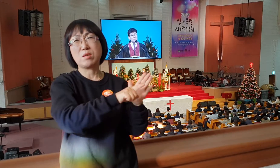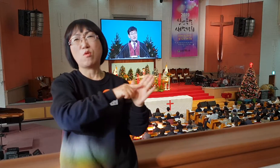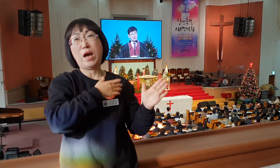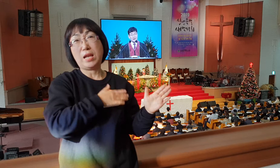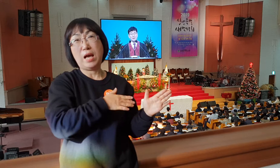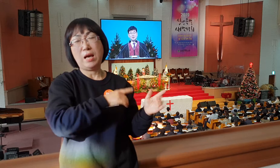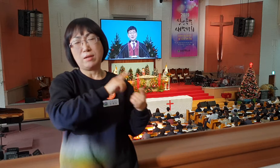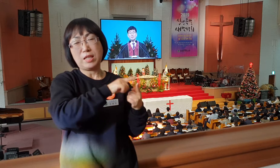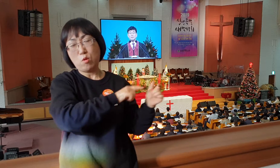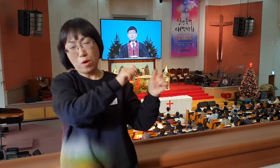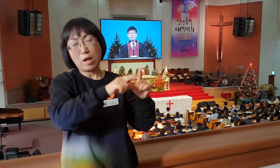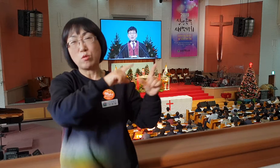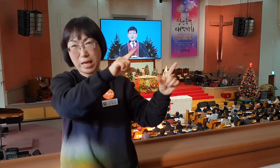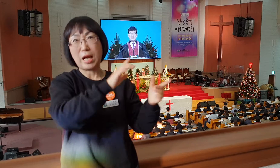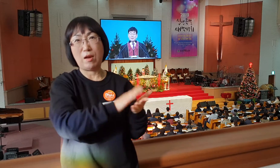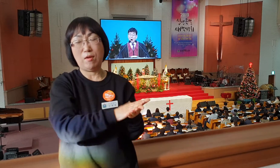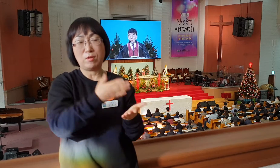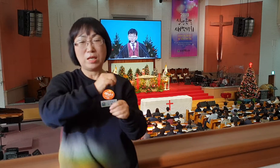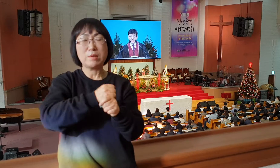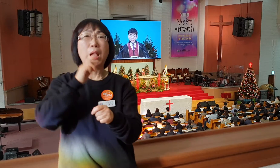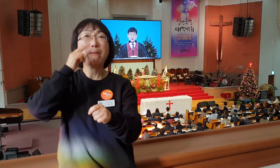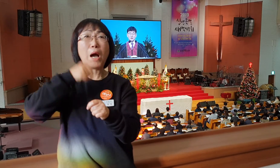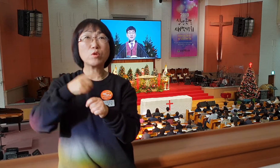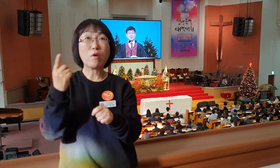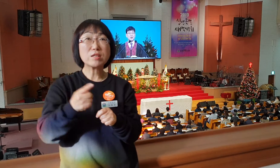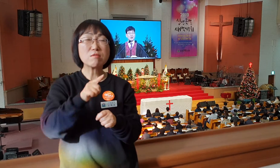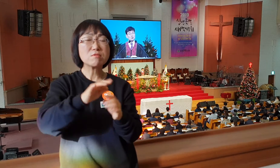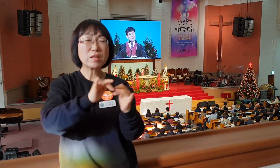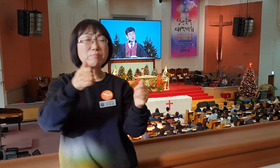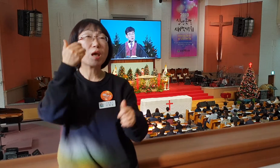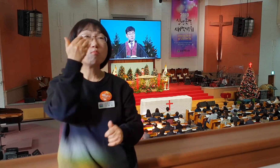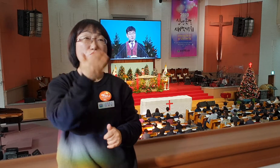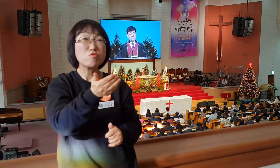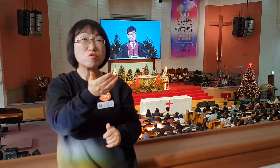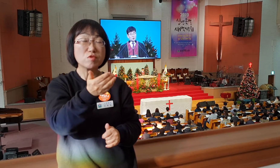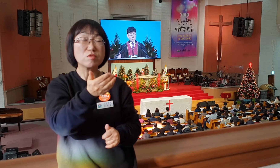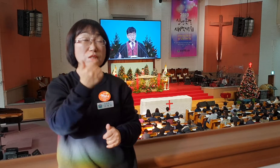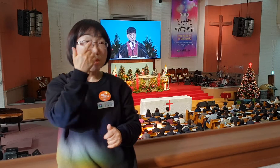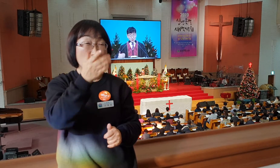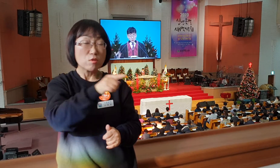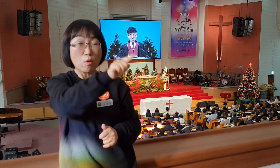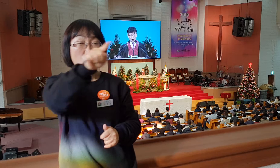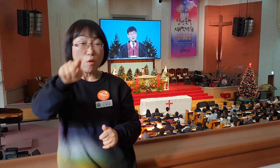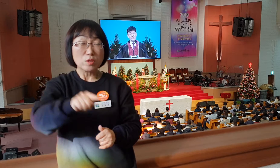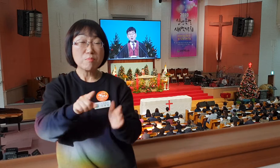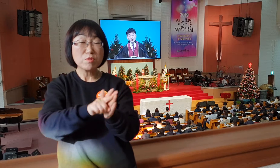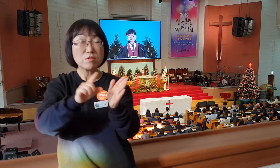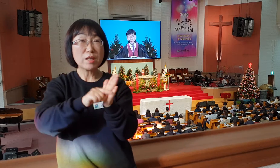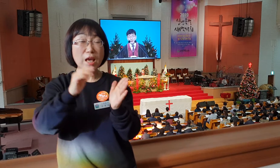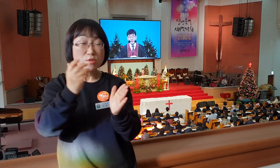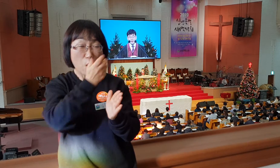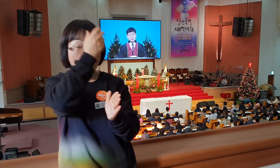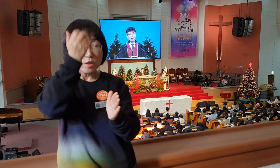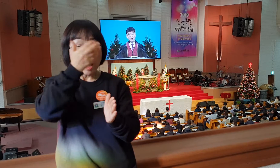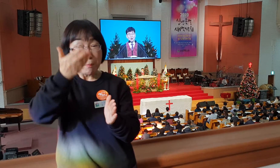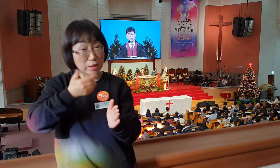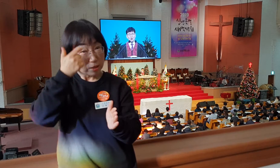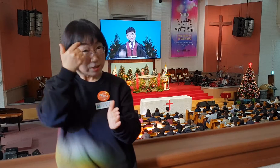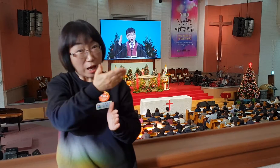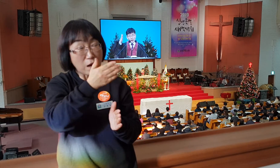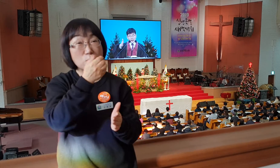그리고 그렇게 살아갑니다. 하지만 다음에 와서요. 그 사람들에게 묻는 질문 너희들 믿을 때 성령을 받았느냐